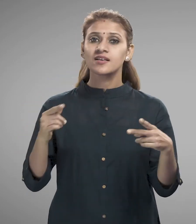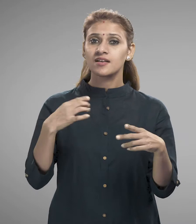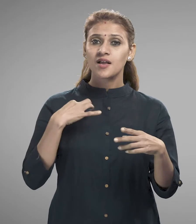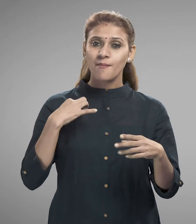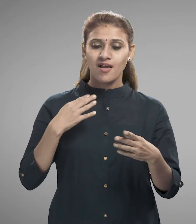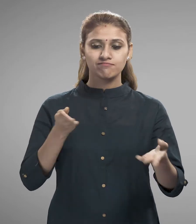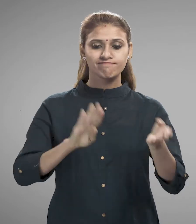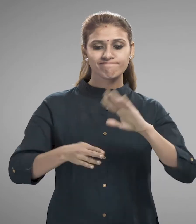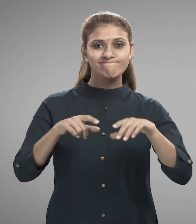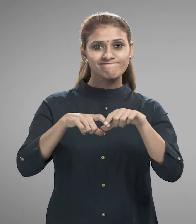कपड़ा।